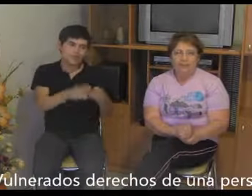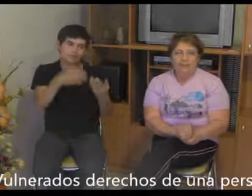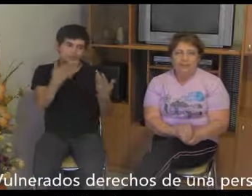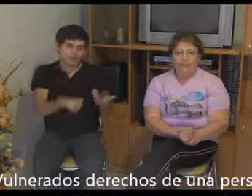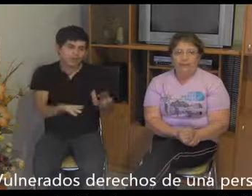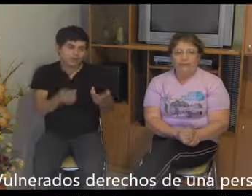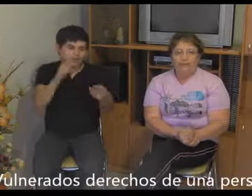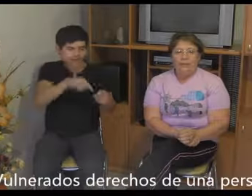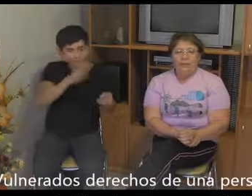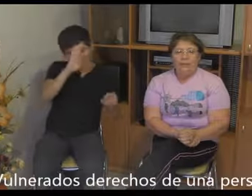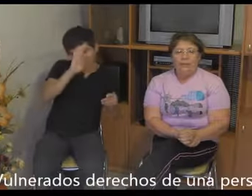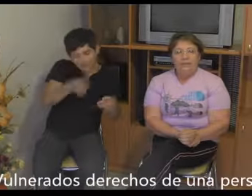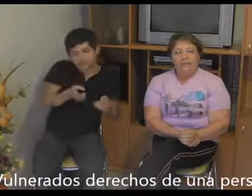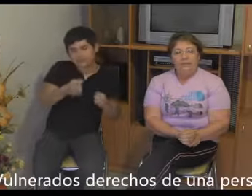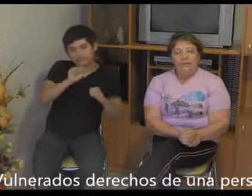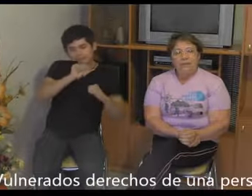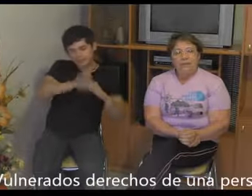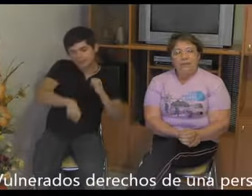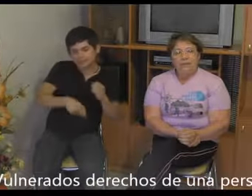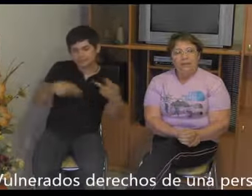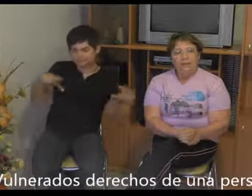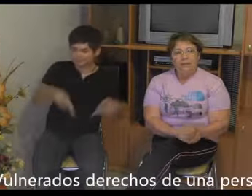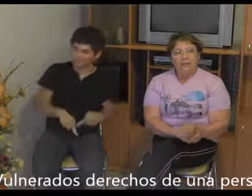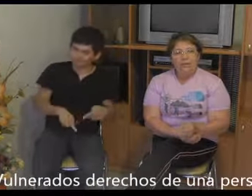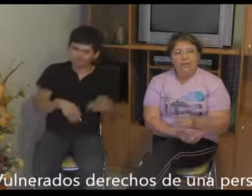consentimiento. Y por lo tanto, esto es,